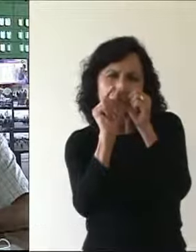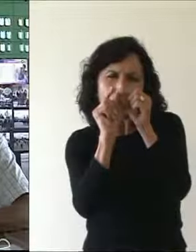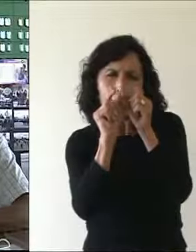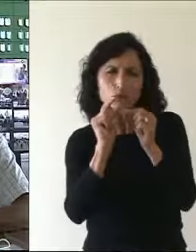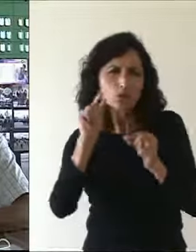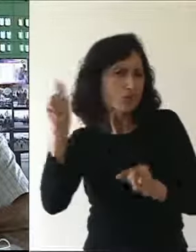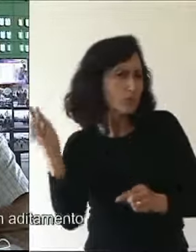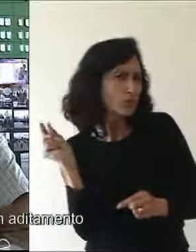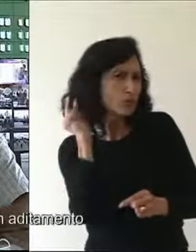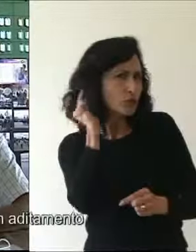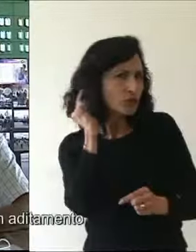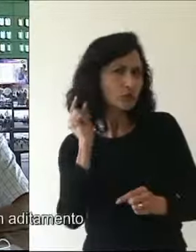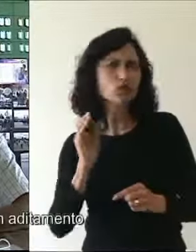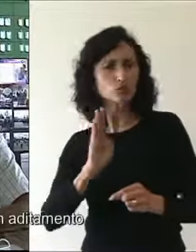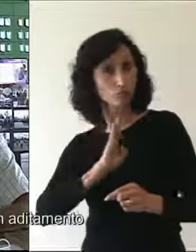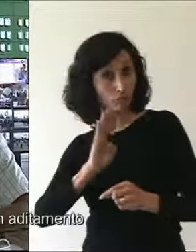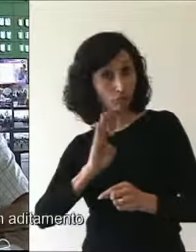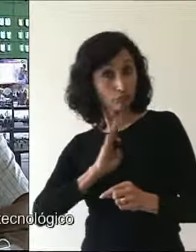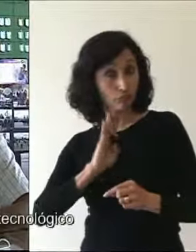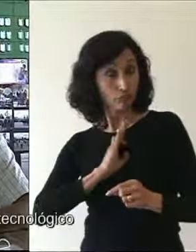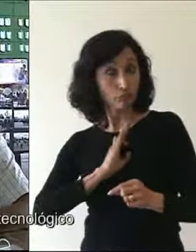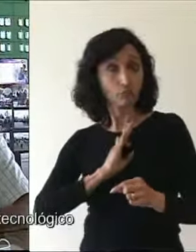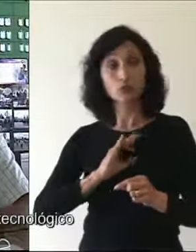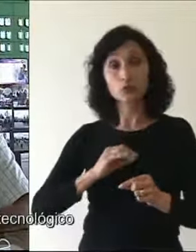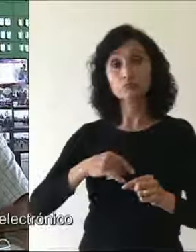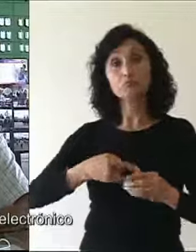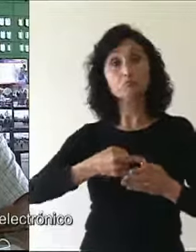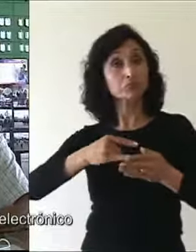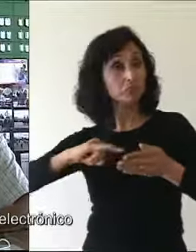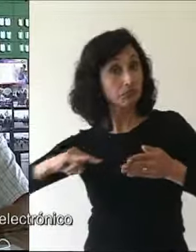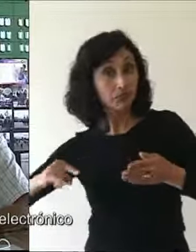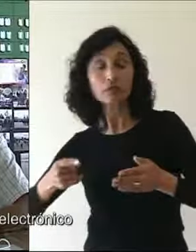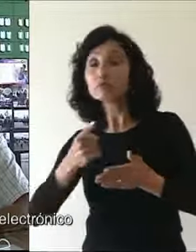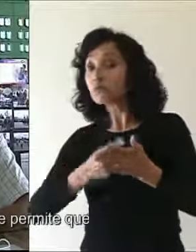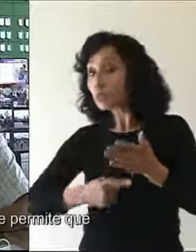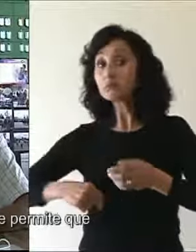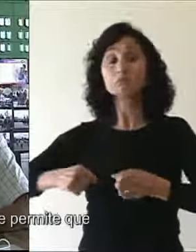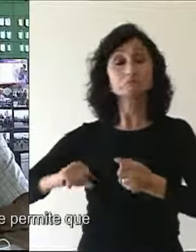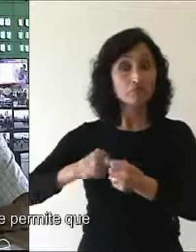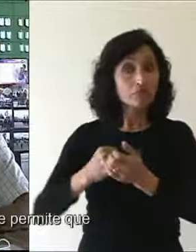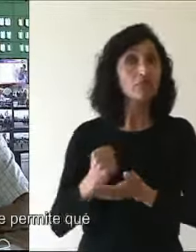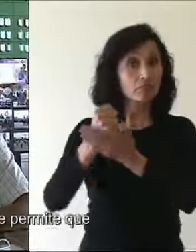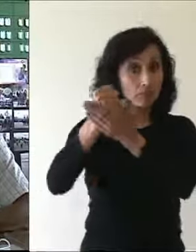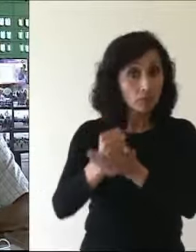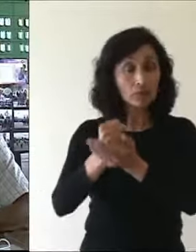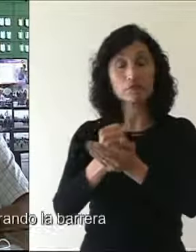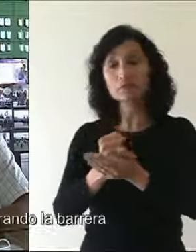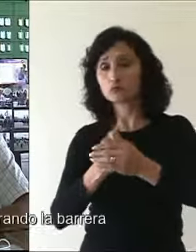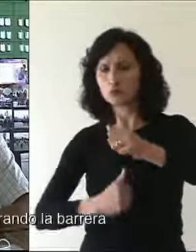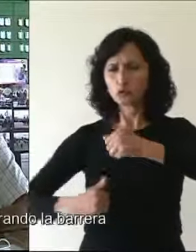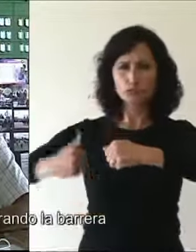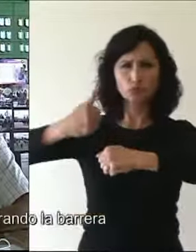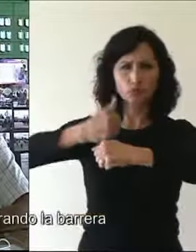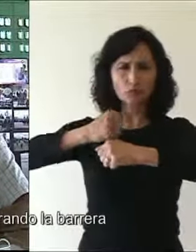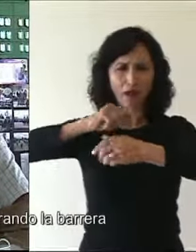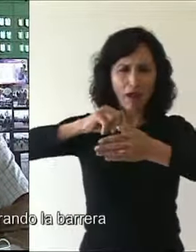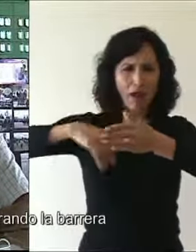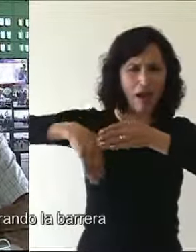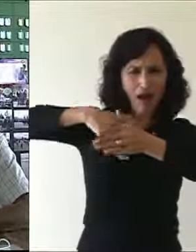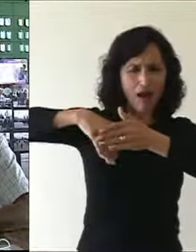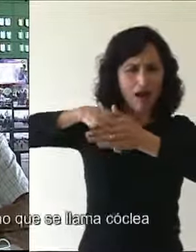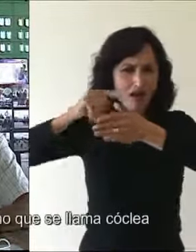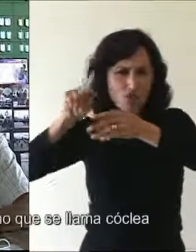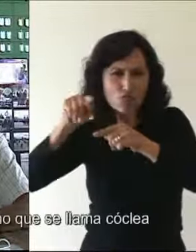cápsula, un aditamento tecnológico, electrónico, que permite que, superando la